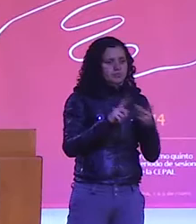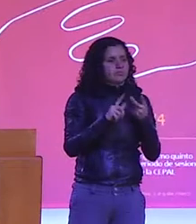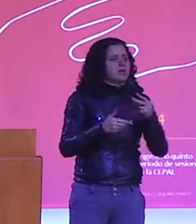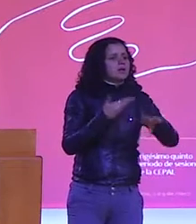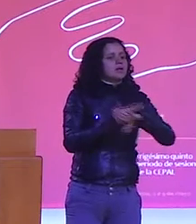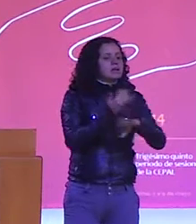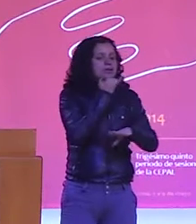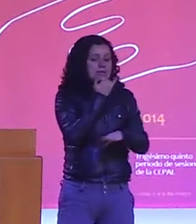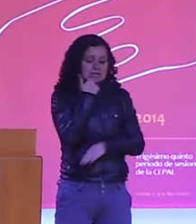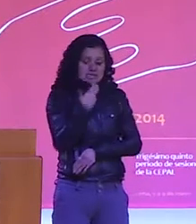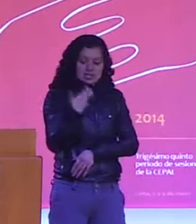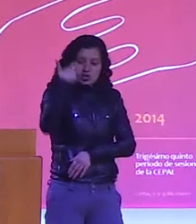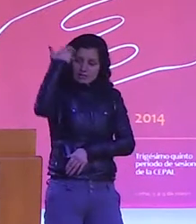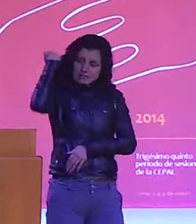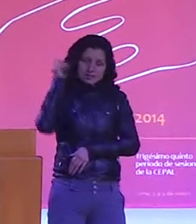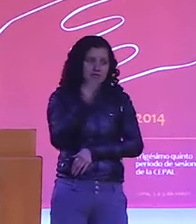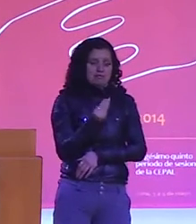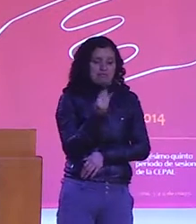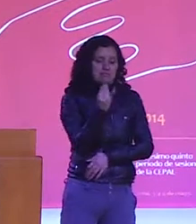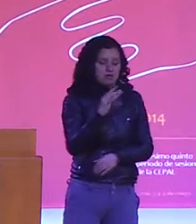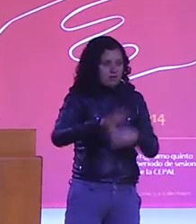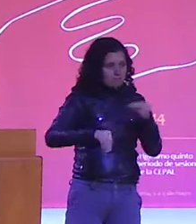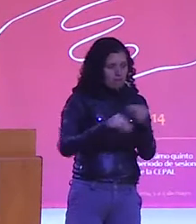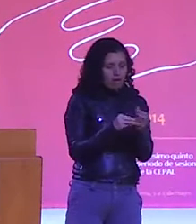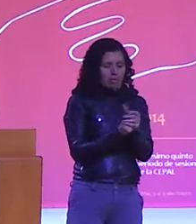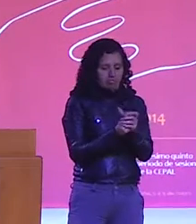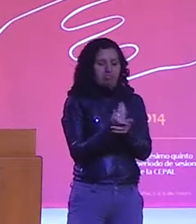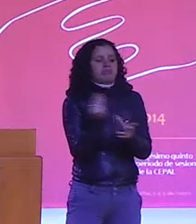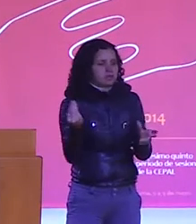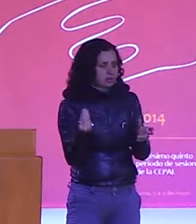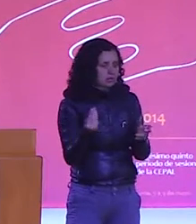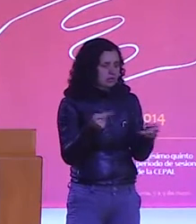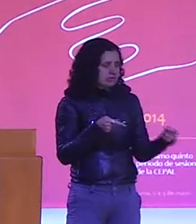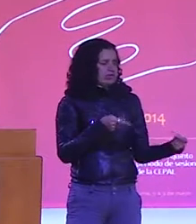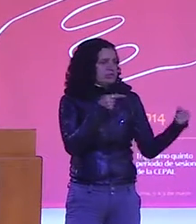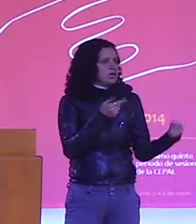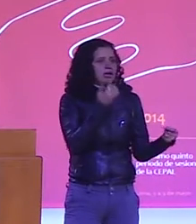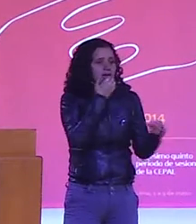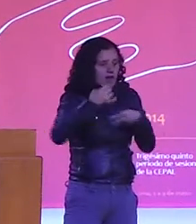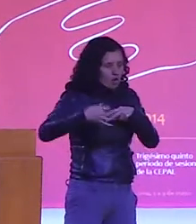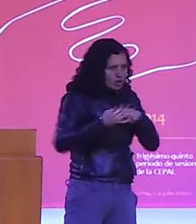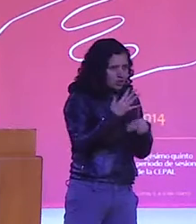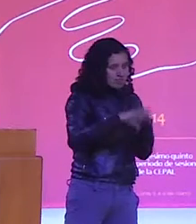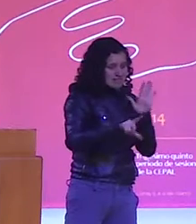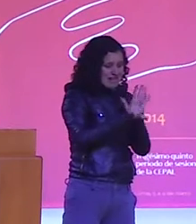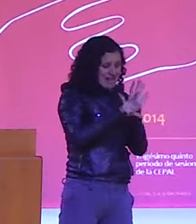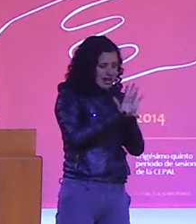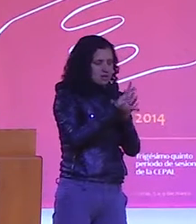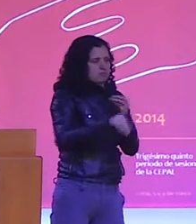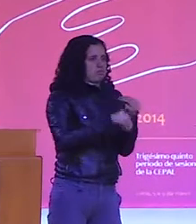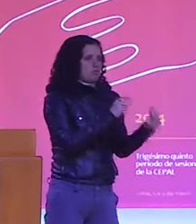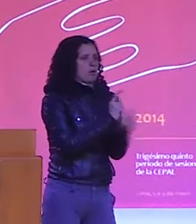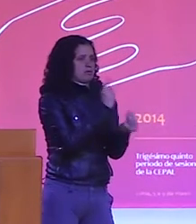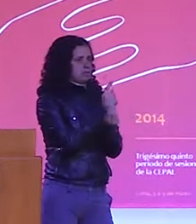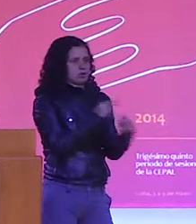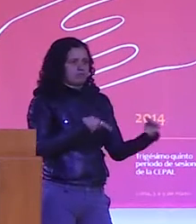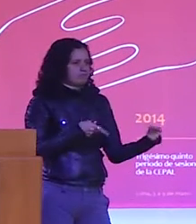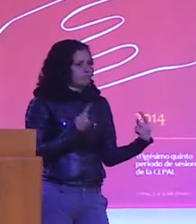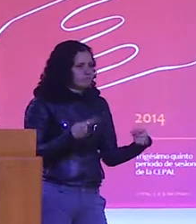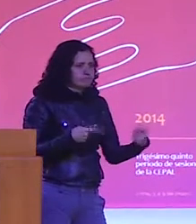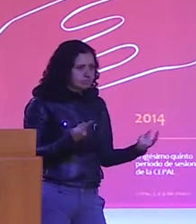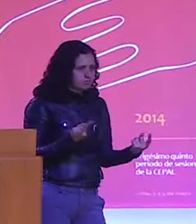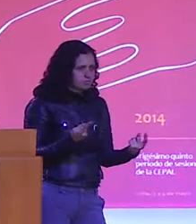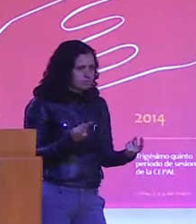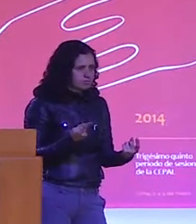la discriminación y la exclusión se ha combatido con la educación, la legislación y la política. Nosotros tenemos